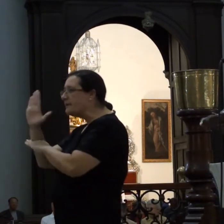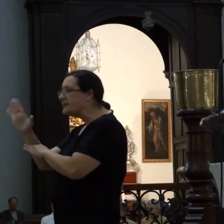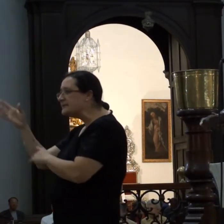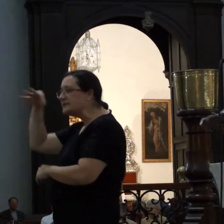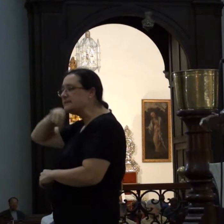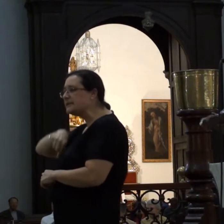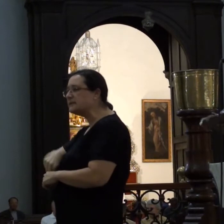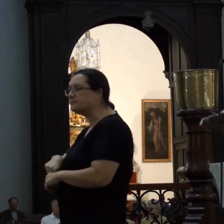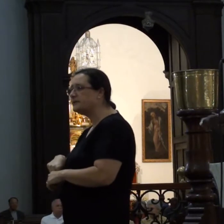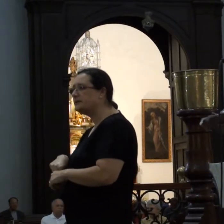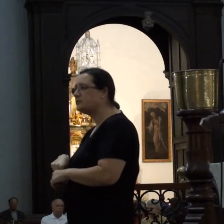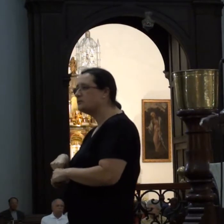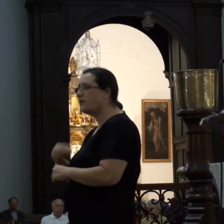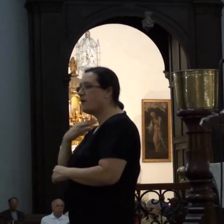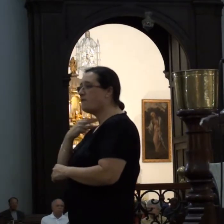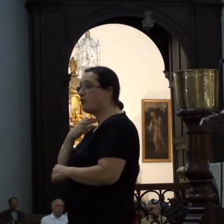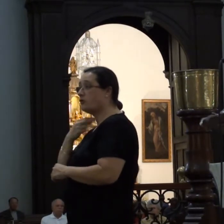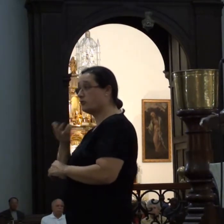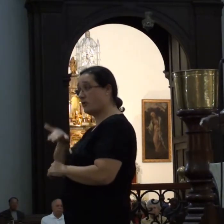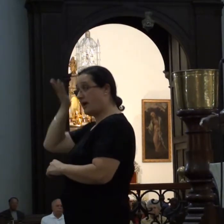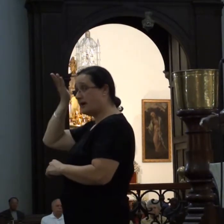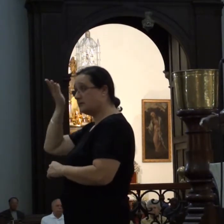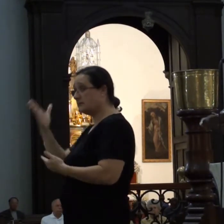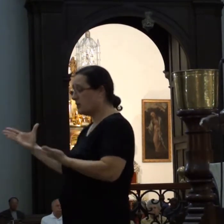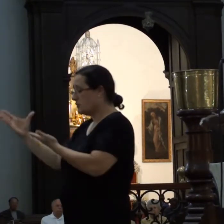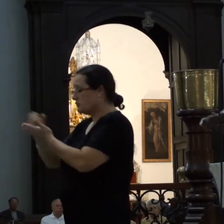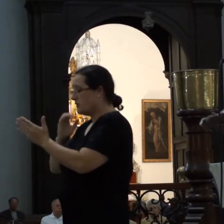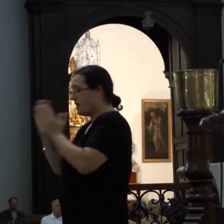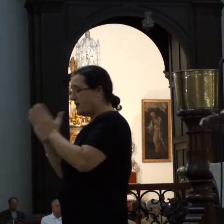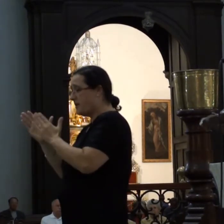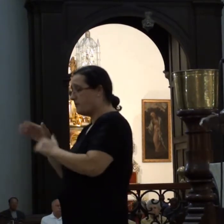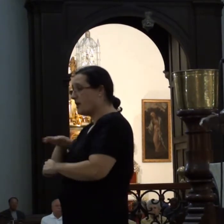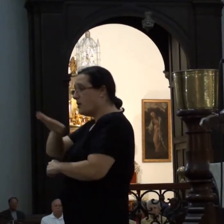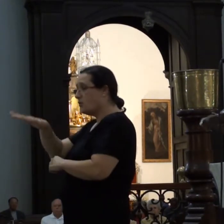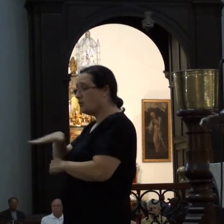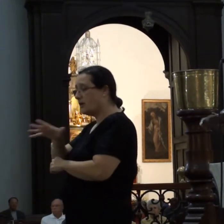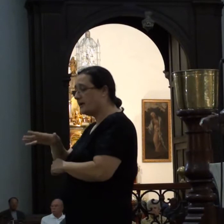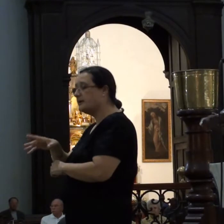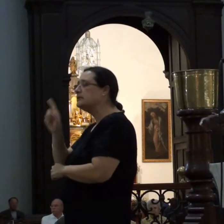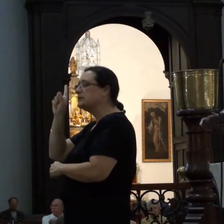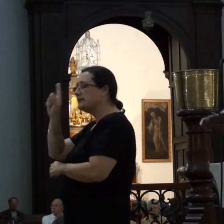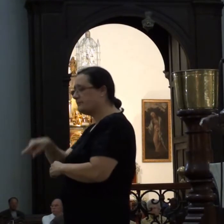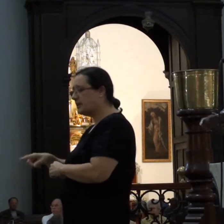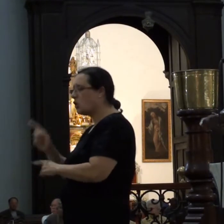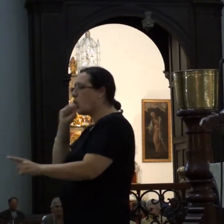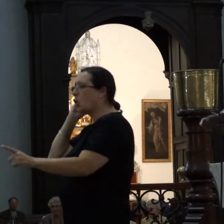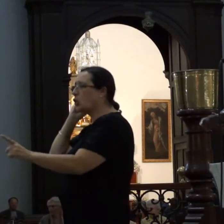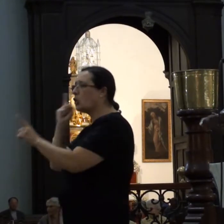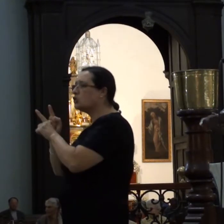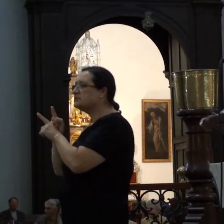audacia en voz alta y en todo tiempo y lugar incluso a contracorriente